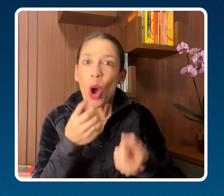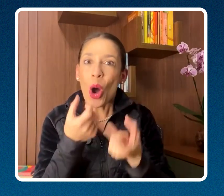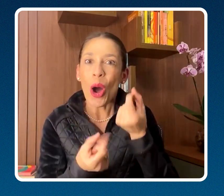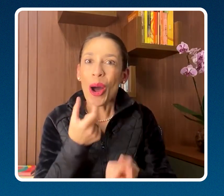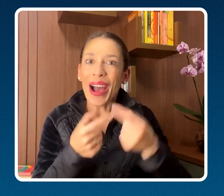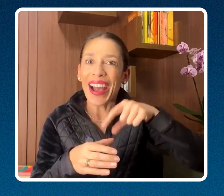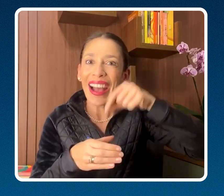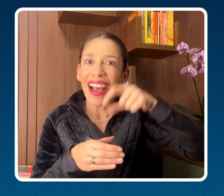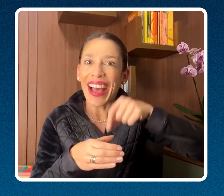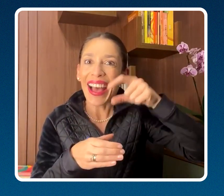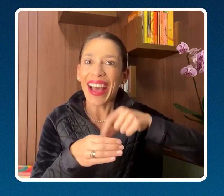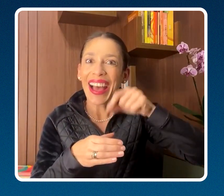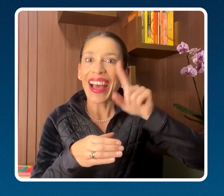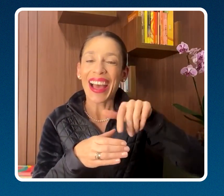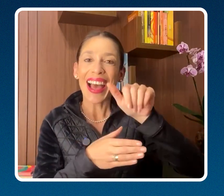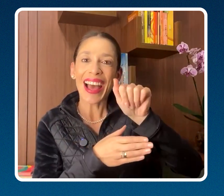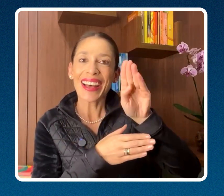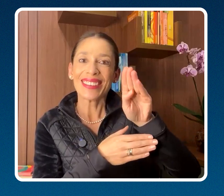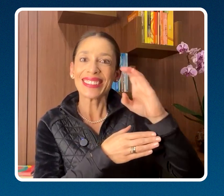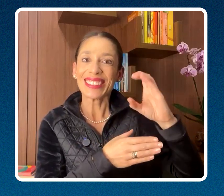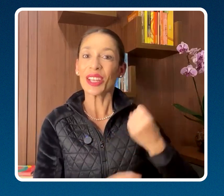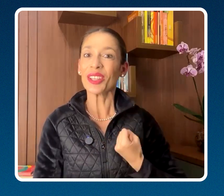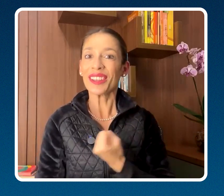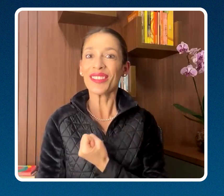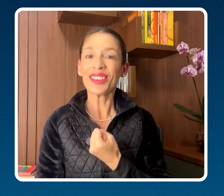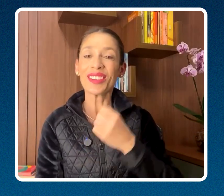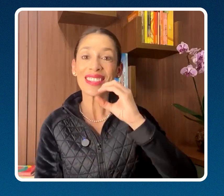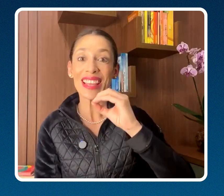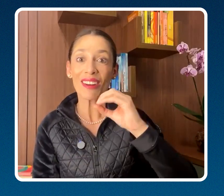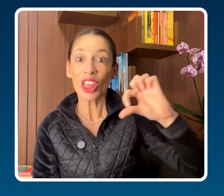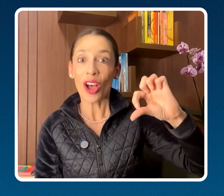e saía uma numeração de 0 a 9, né? E eu